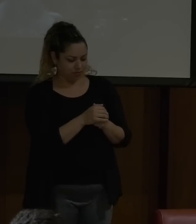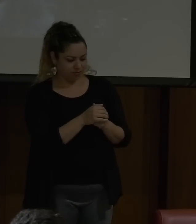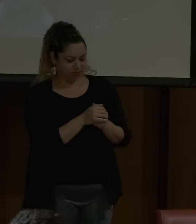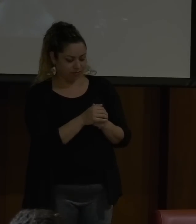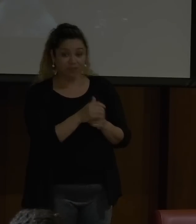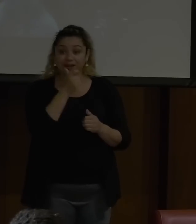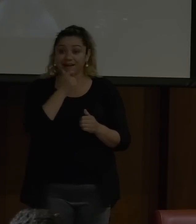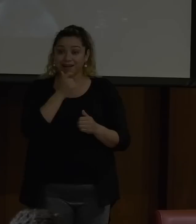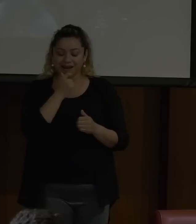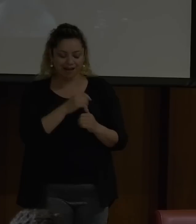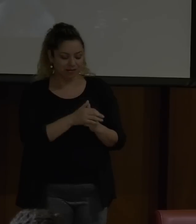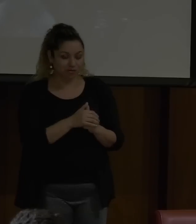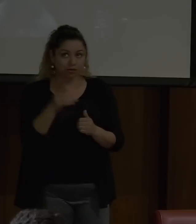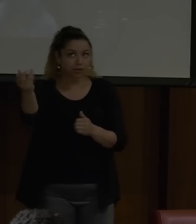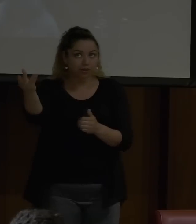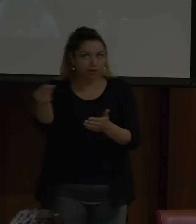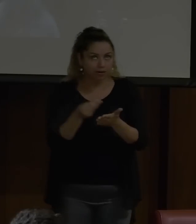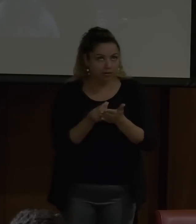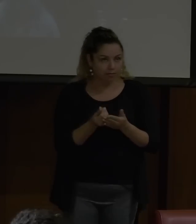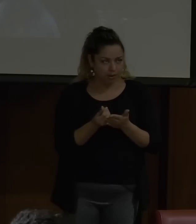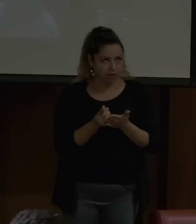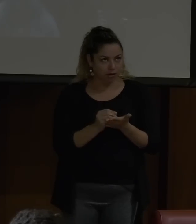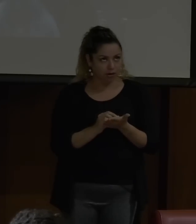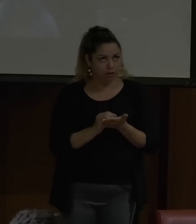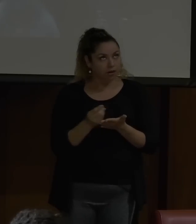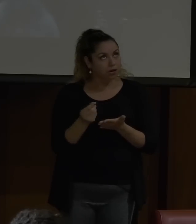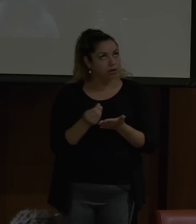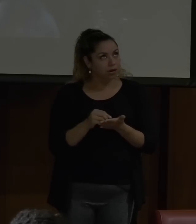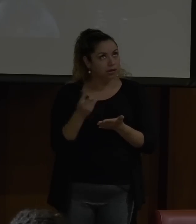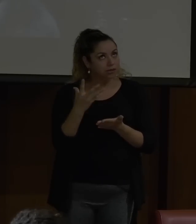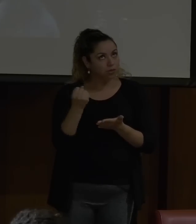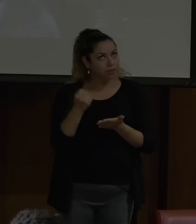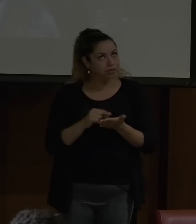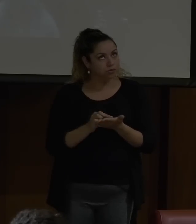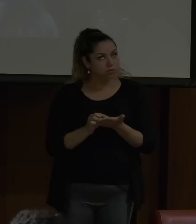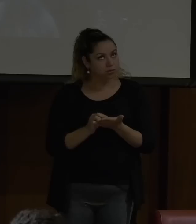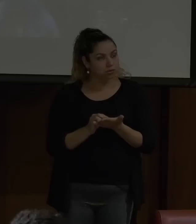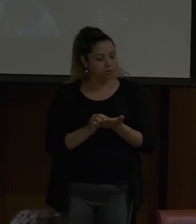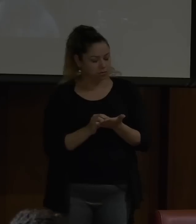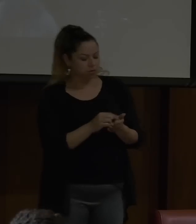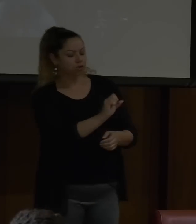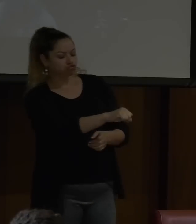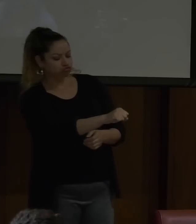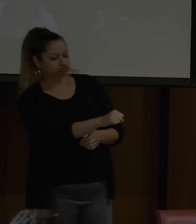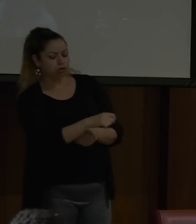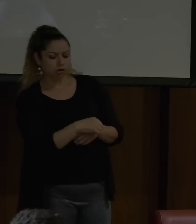Y Leandro contó las monedas, dijo: 50 pesos. Dijo: sí, te iba a